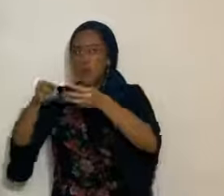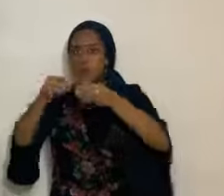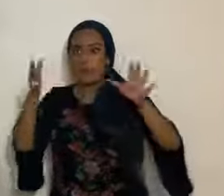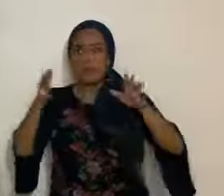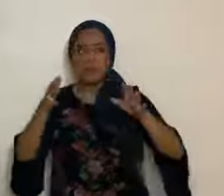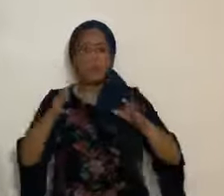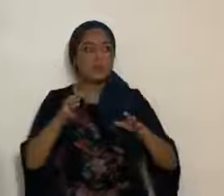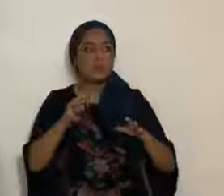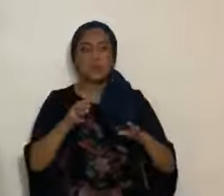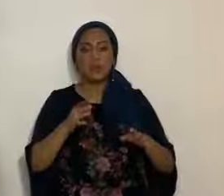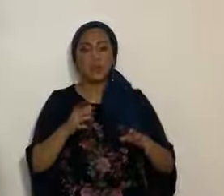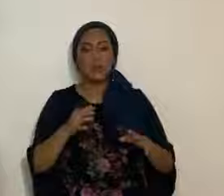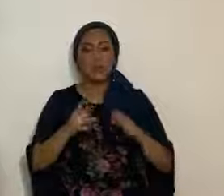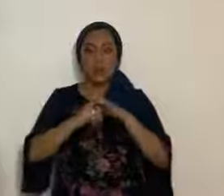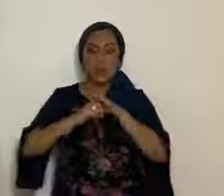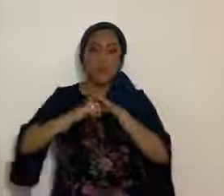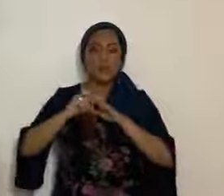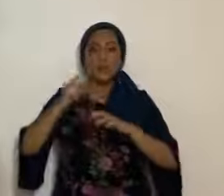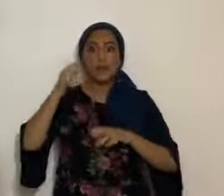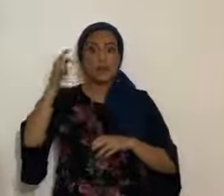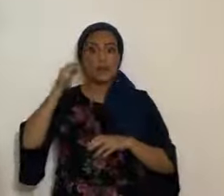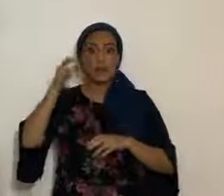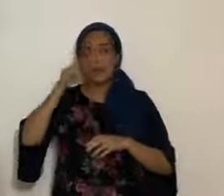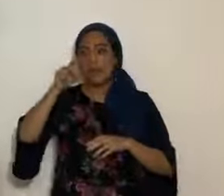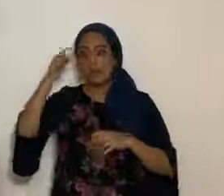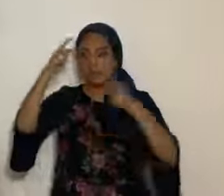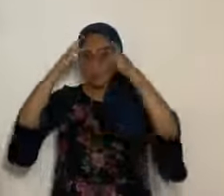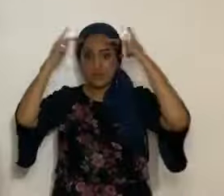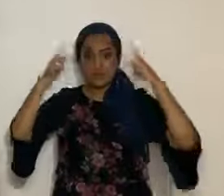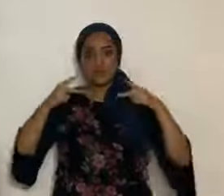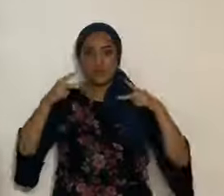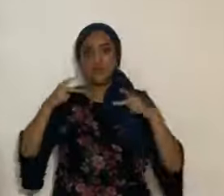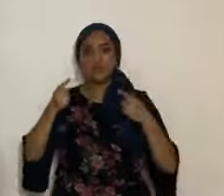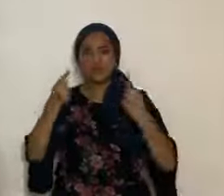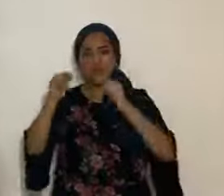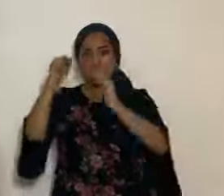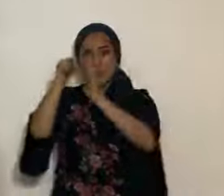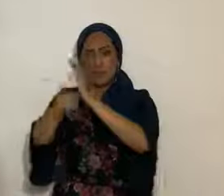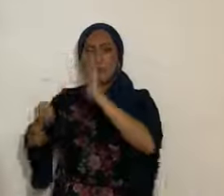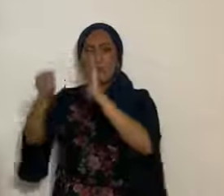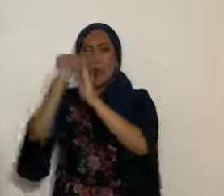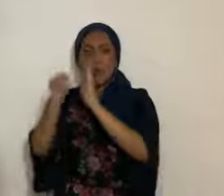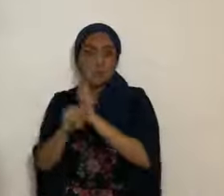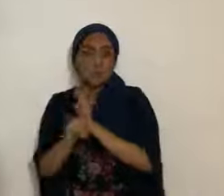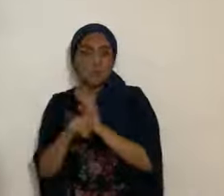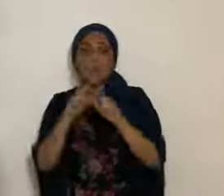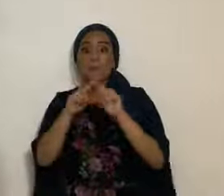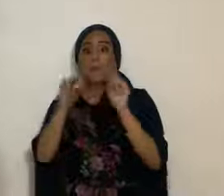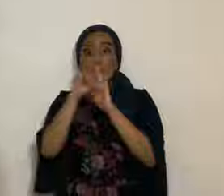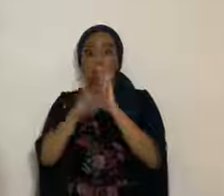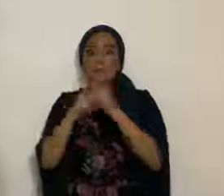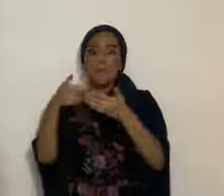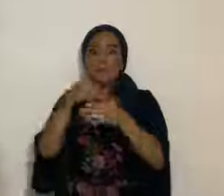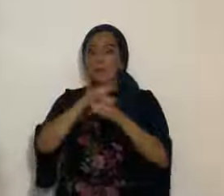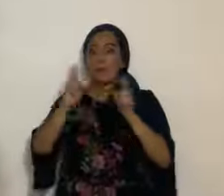descubierto. Oyendo Faraón acerca de este hecho, procuró matar a Moisés, pero Moisés huyó delante de